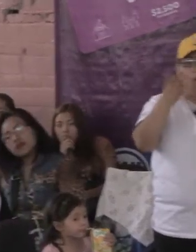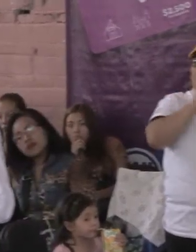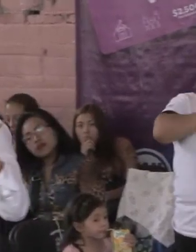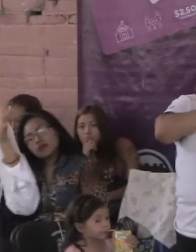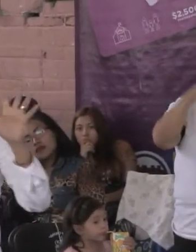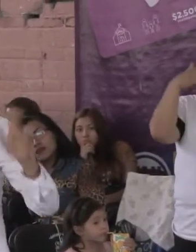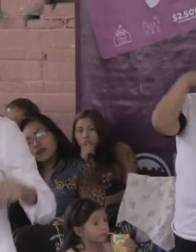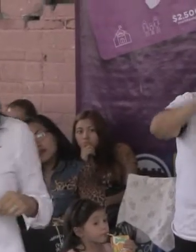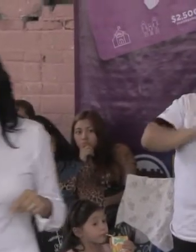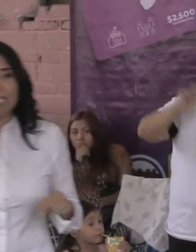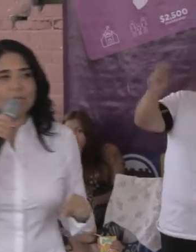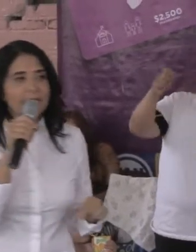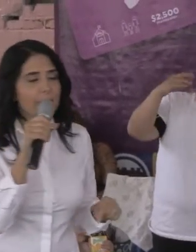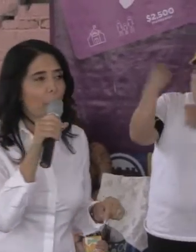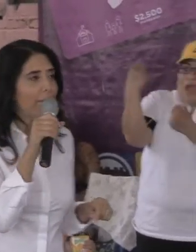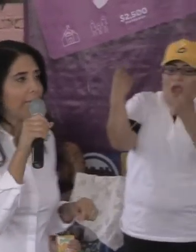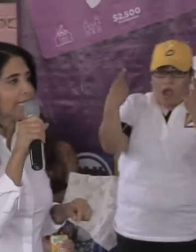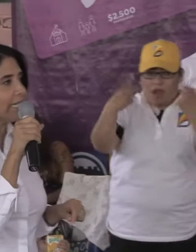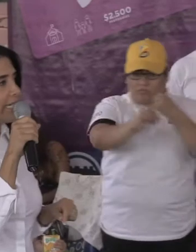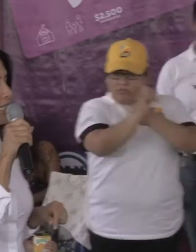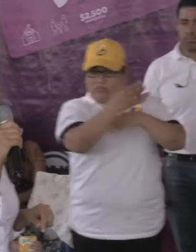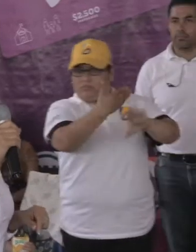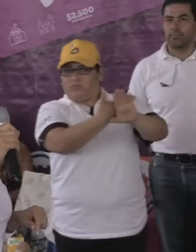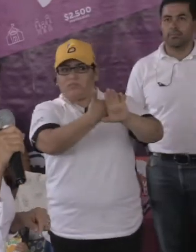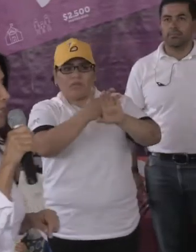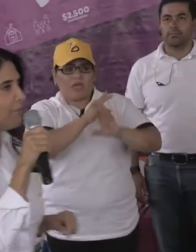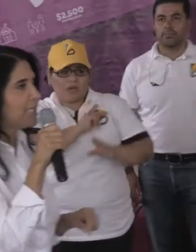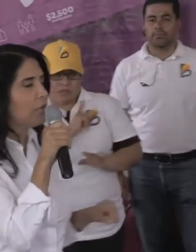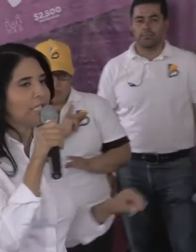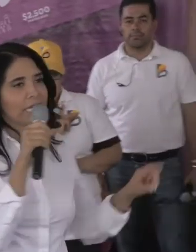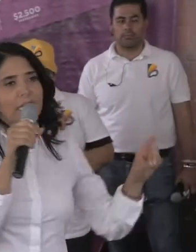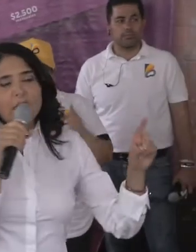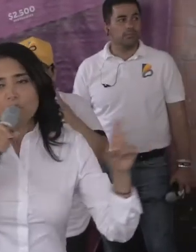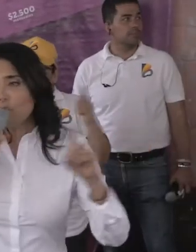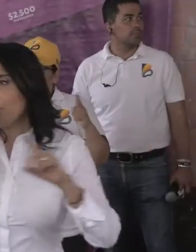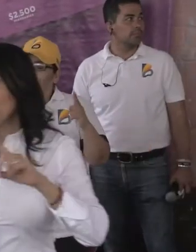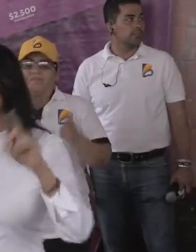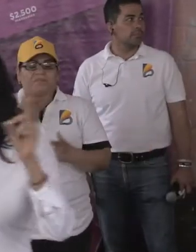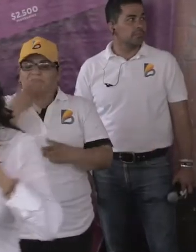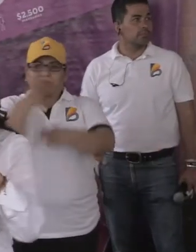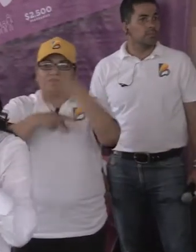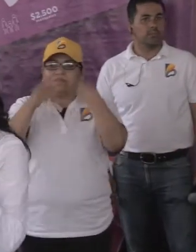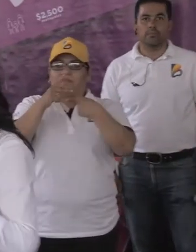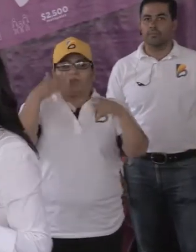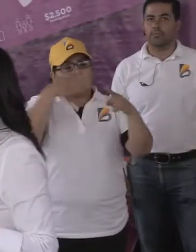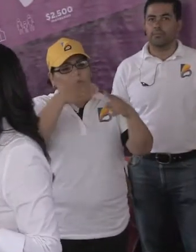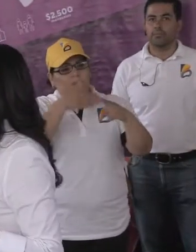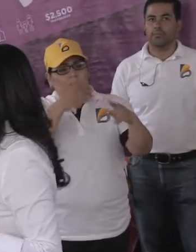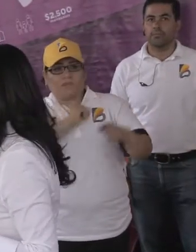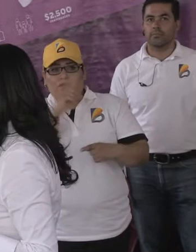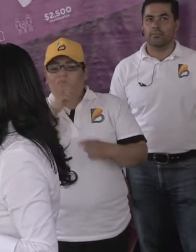especial, porque por ahí andan queriendo hacer problemas, andan queriendo interpretar divisiones. Yo no vengo a hacerle